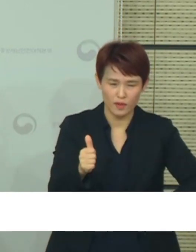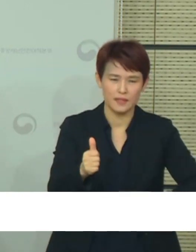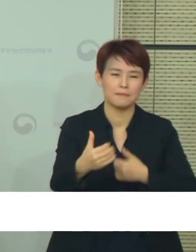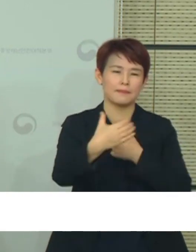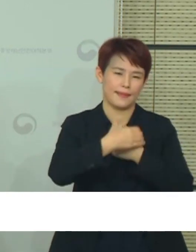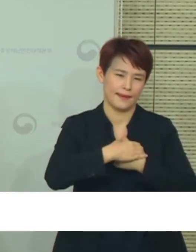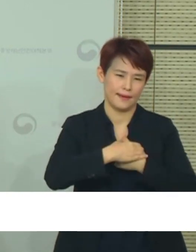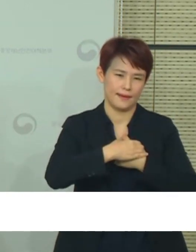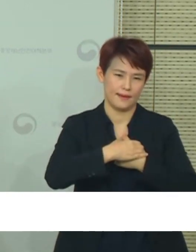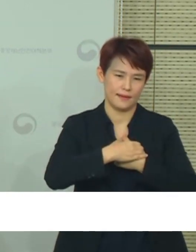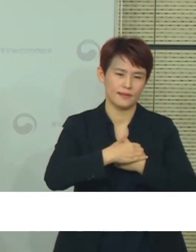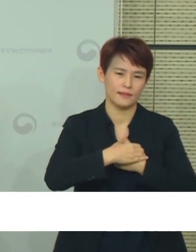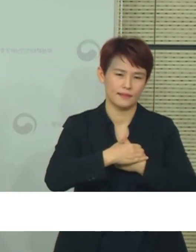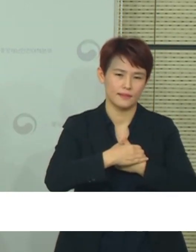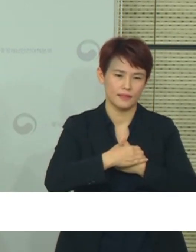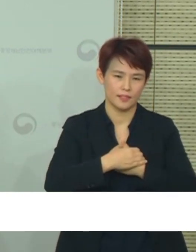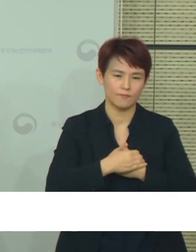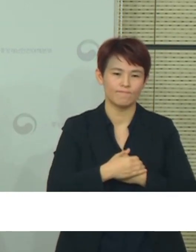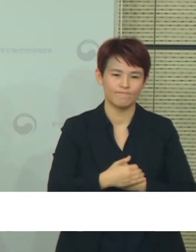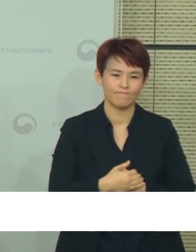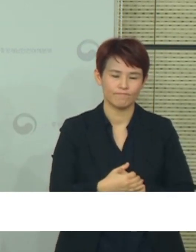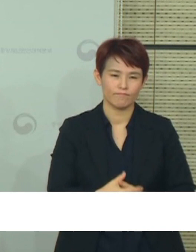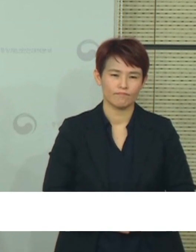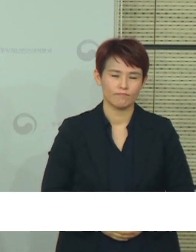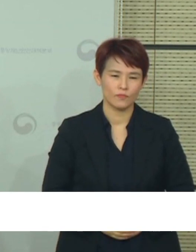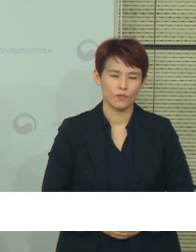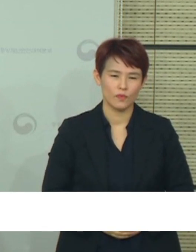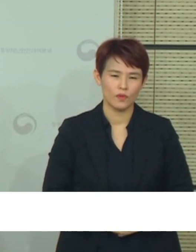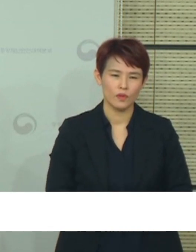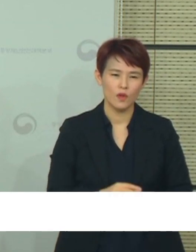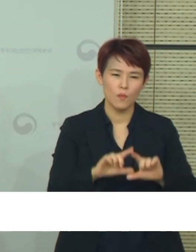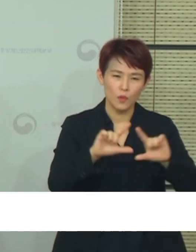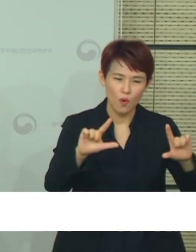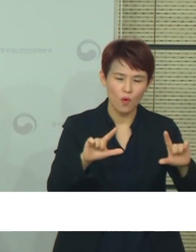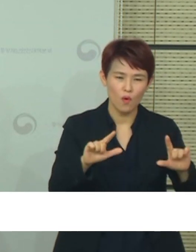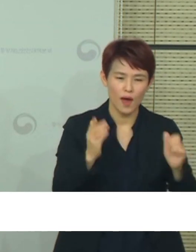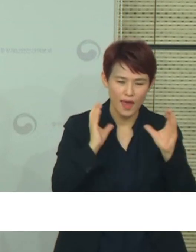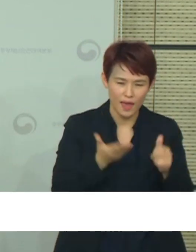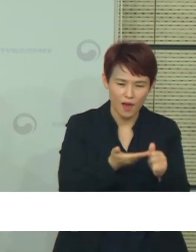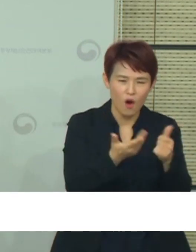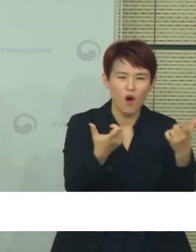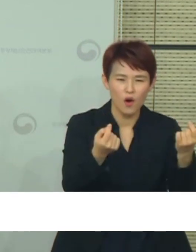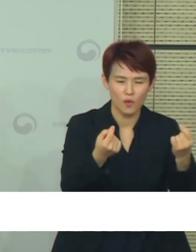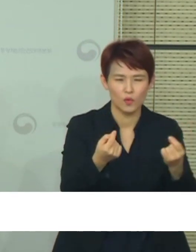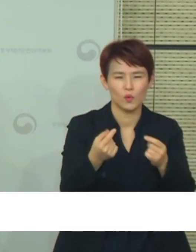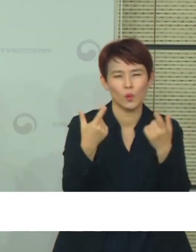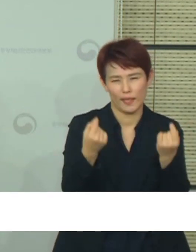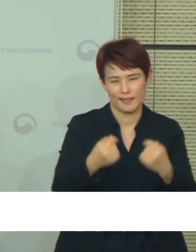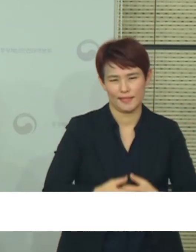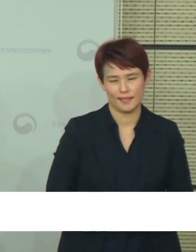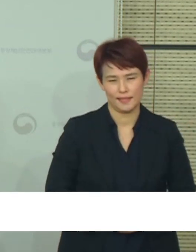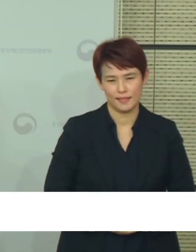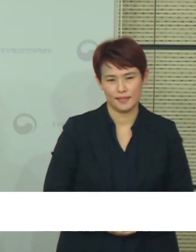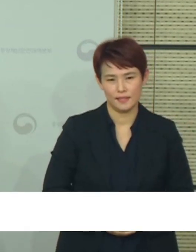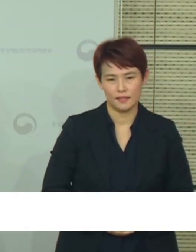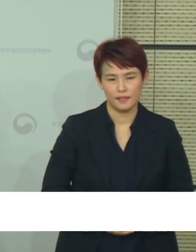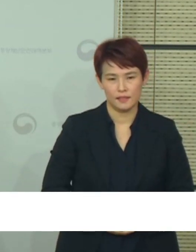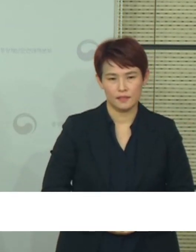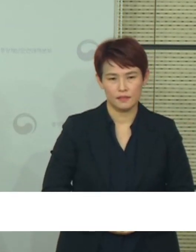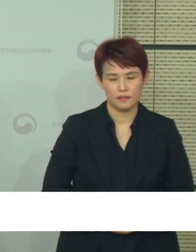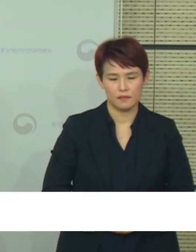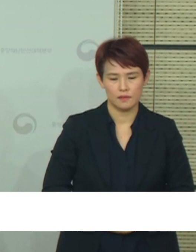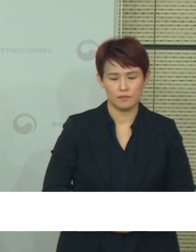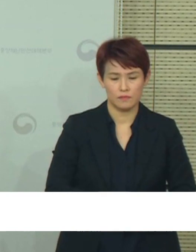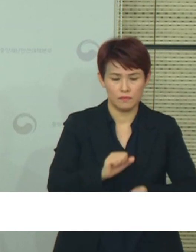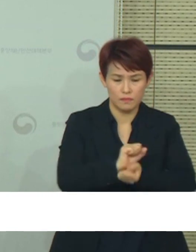맡아서 정규적인 보육과 마찬가지로 제공을 하고 있습니다. 다만 지금 그 방역의